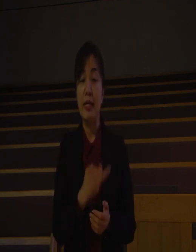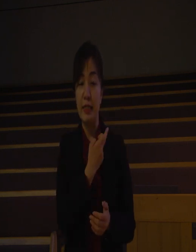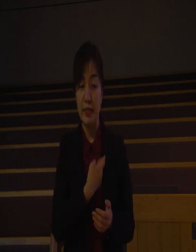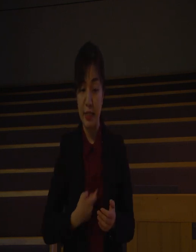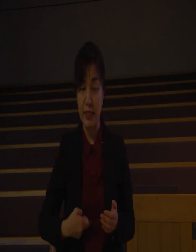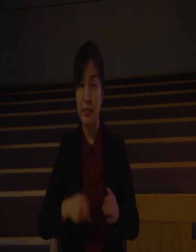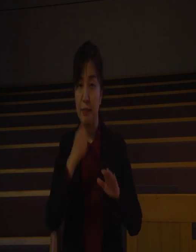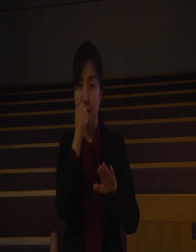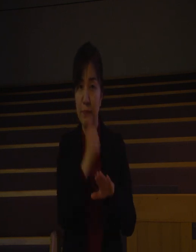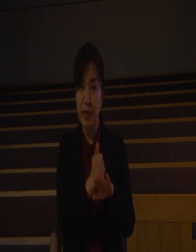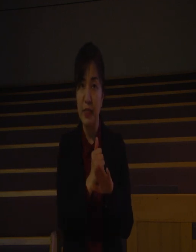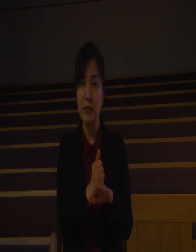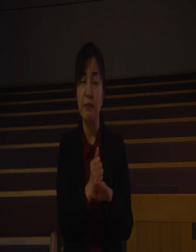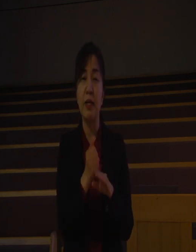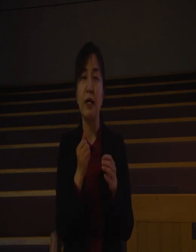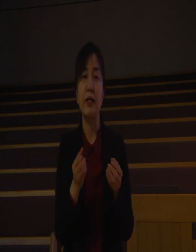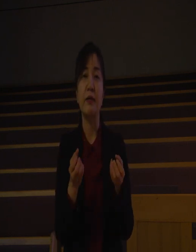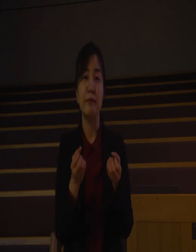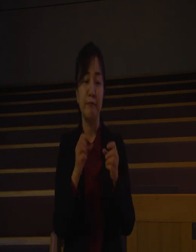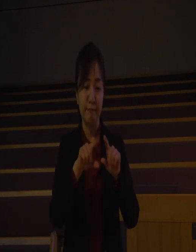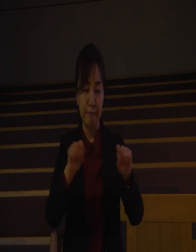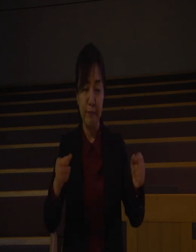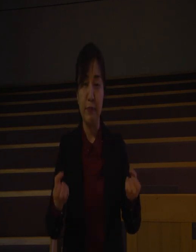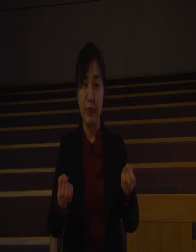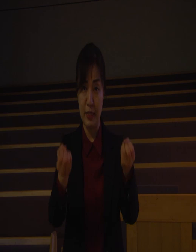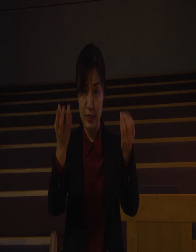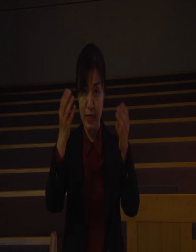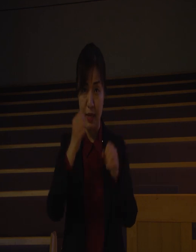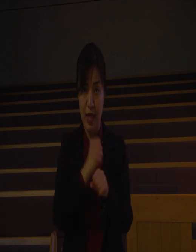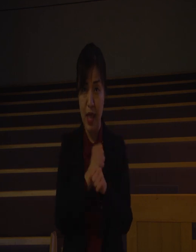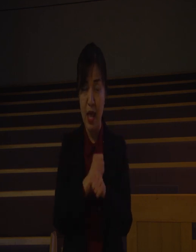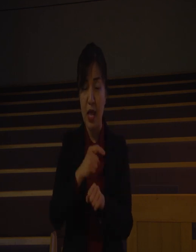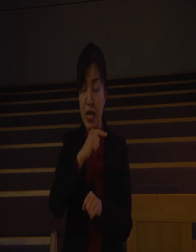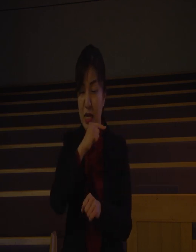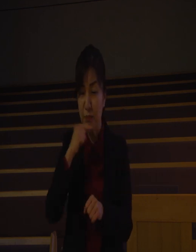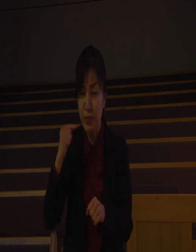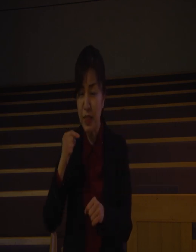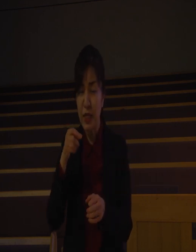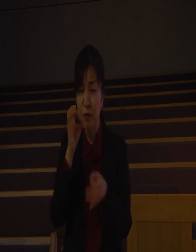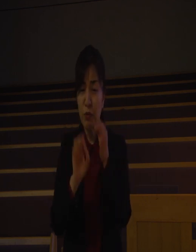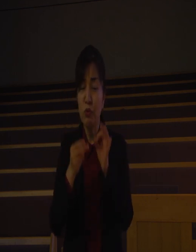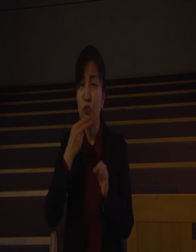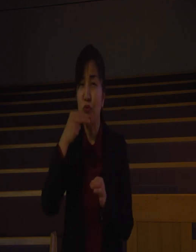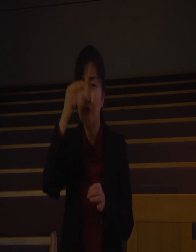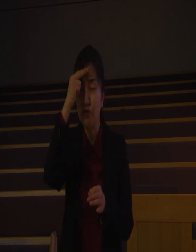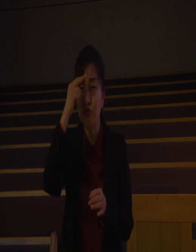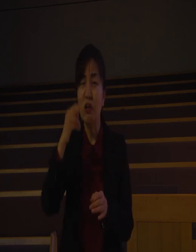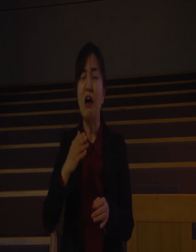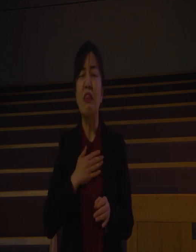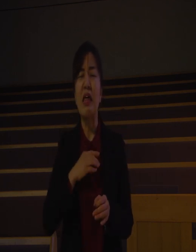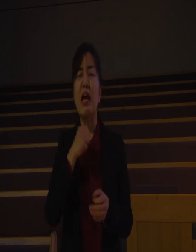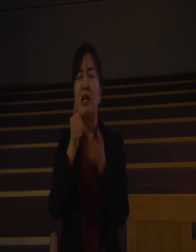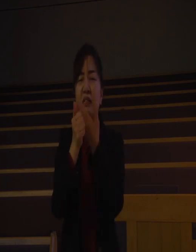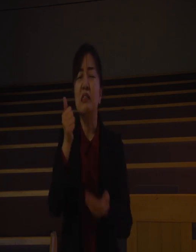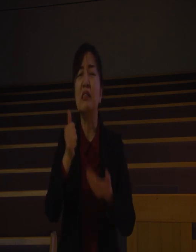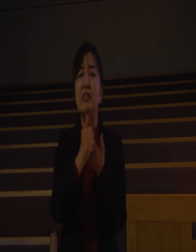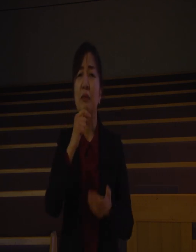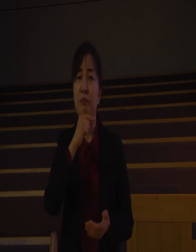이제 제자들과 마지막 최후의 만찬을 하시며 바로 그 피가, 그 포도주 잔이 내가 흘릴